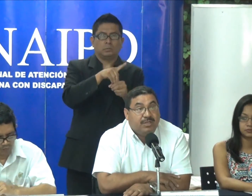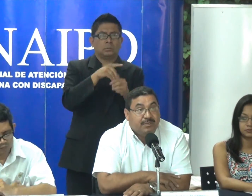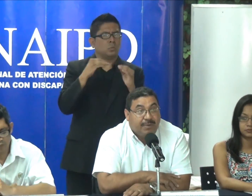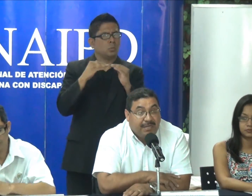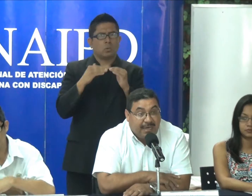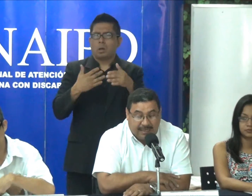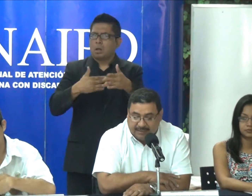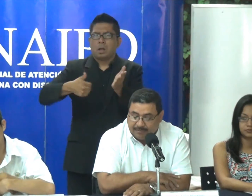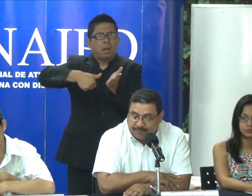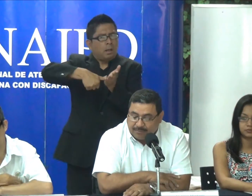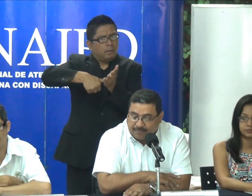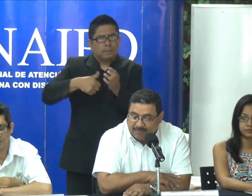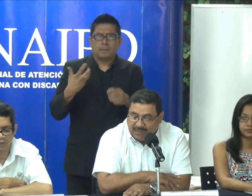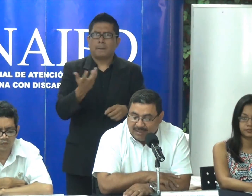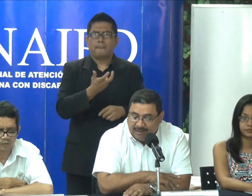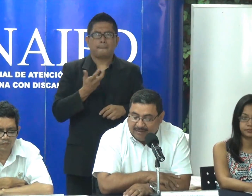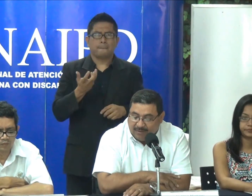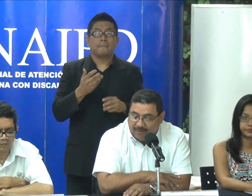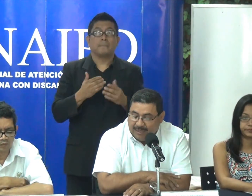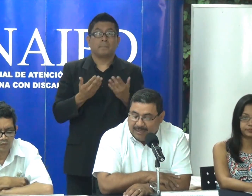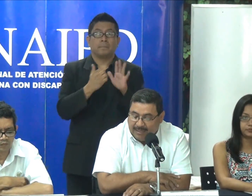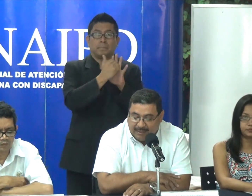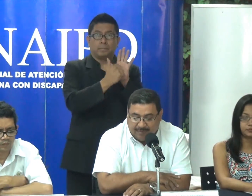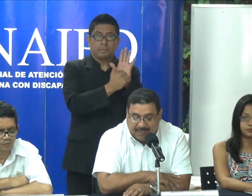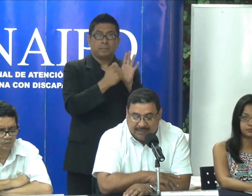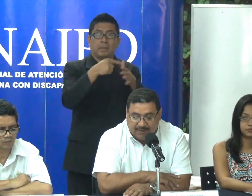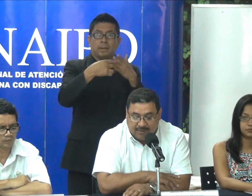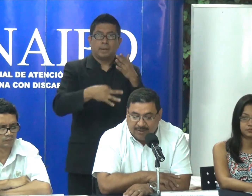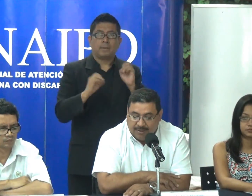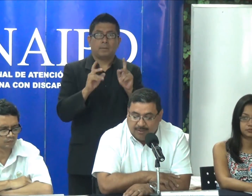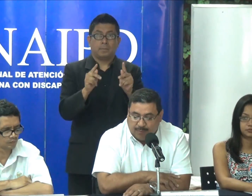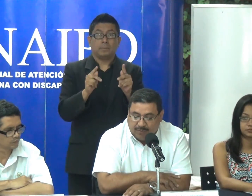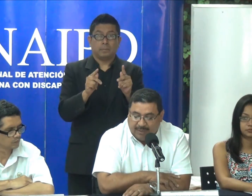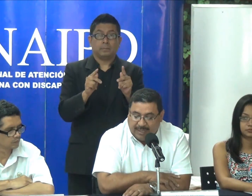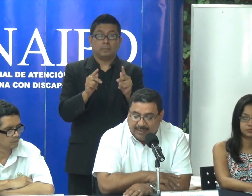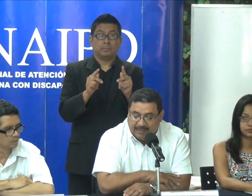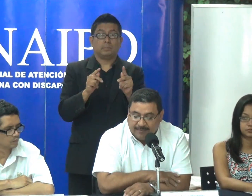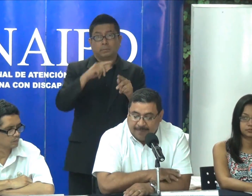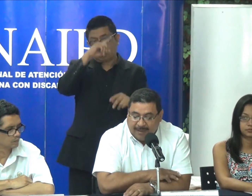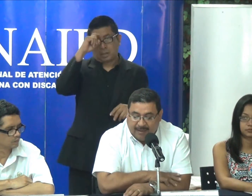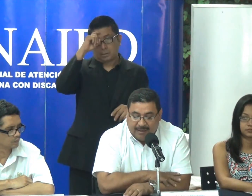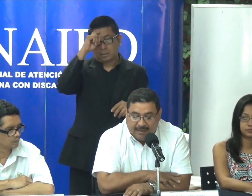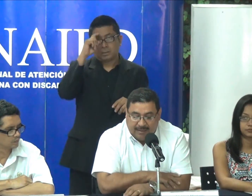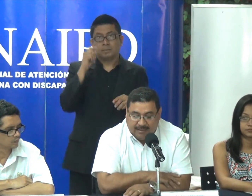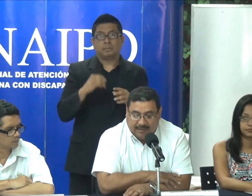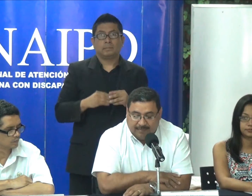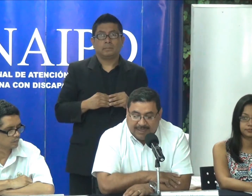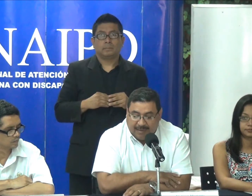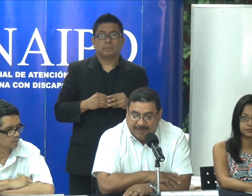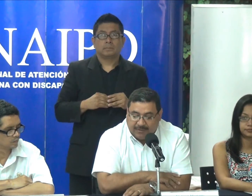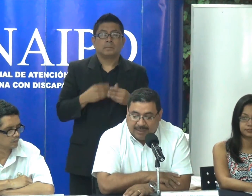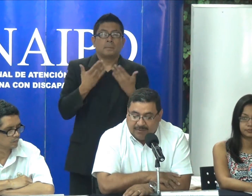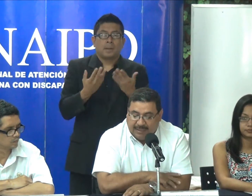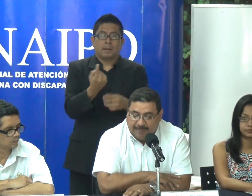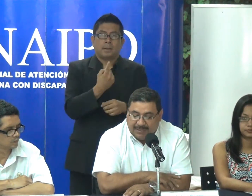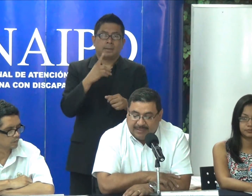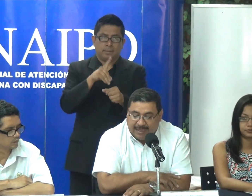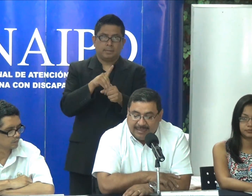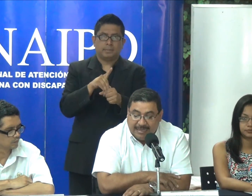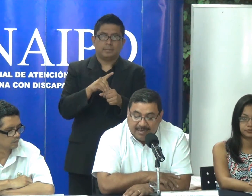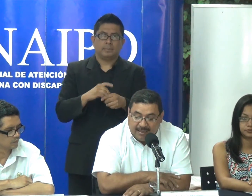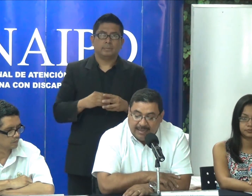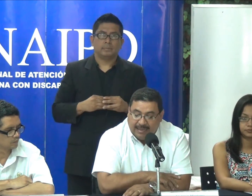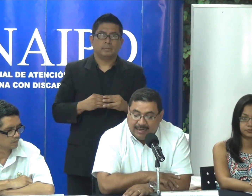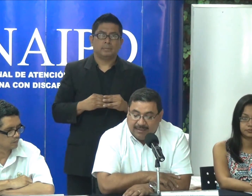las municipalidades. Este artículo de la Ley de Equiparación de Oportunidades para las personas con